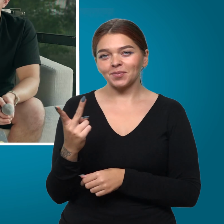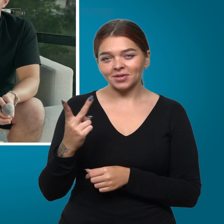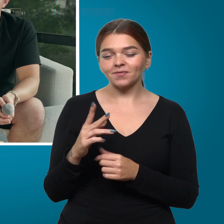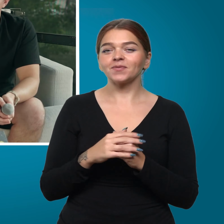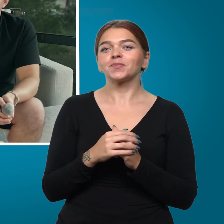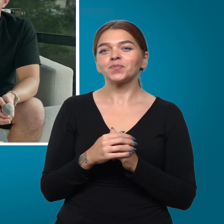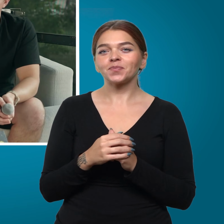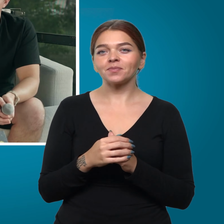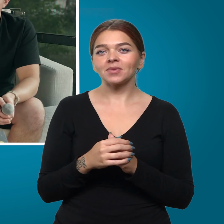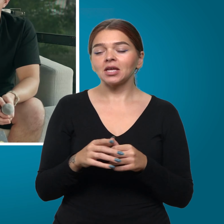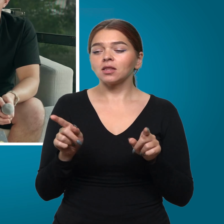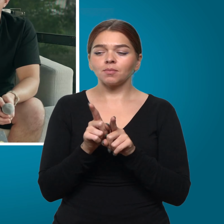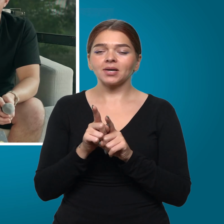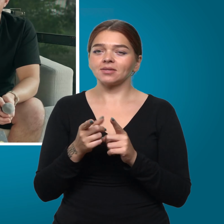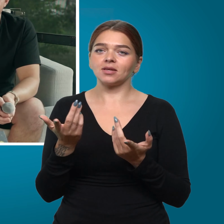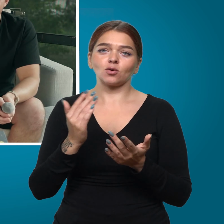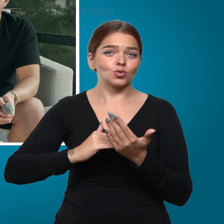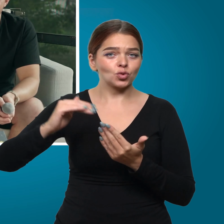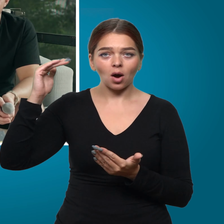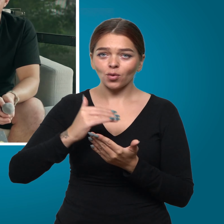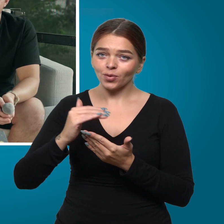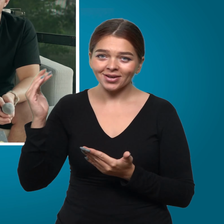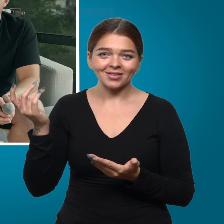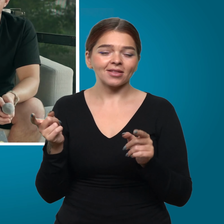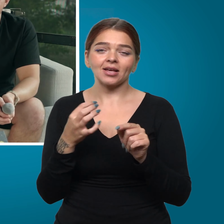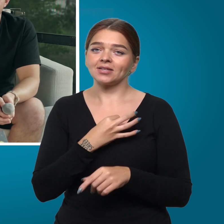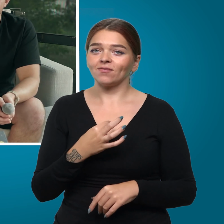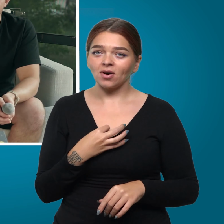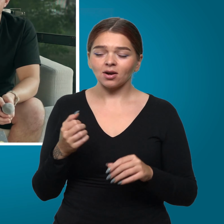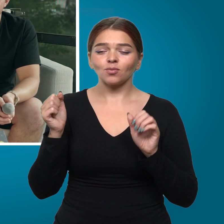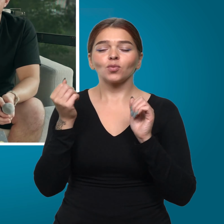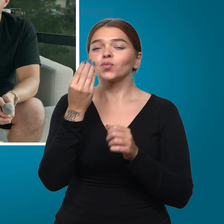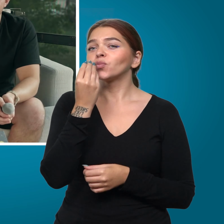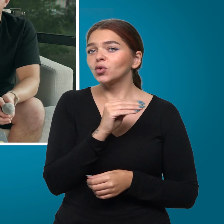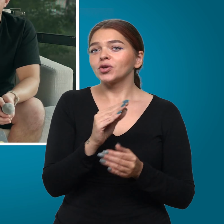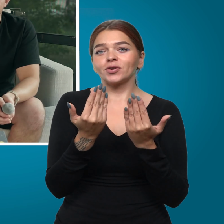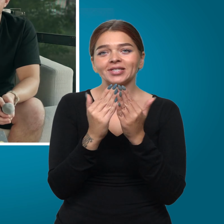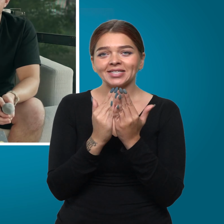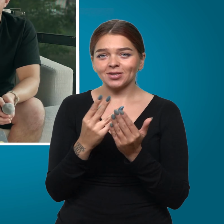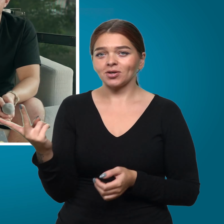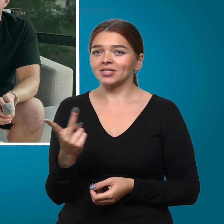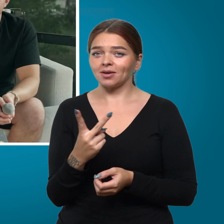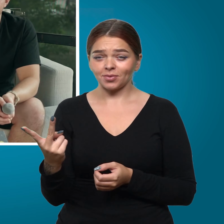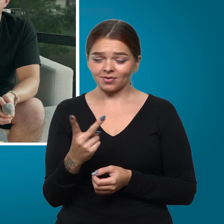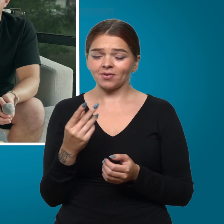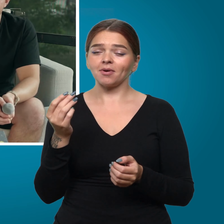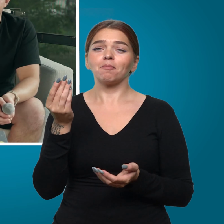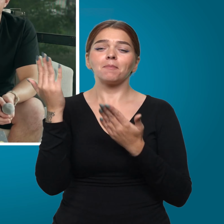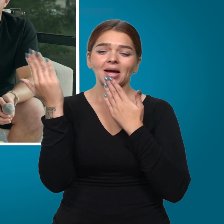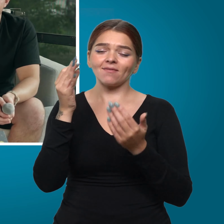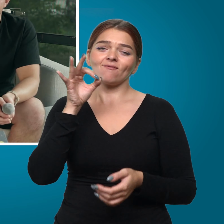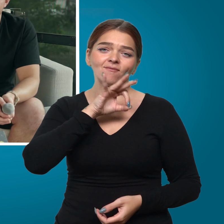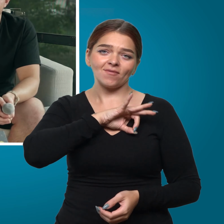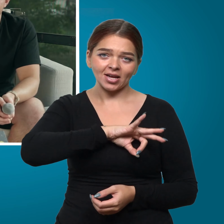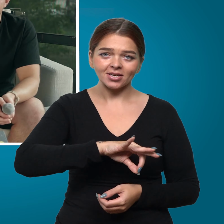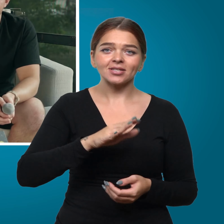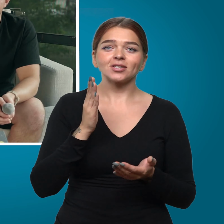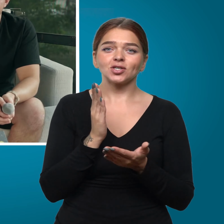esat jau labai labai dideli paaugliai, šias puikias įvertintas knygas,